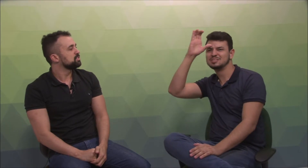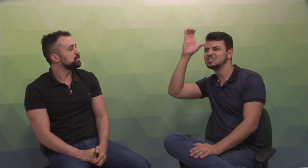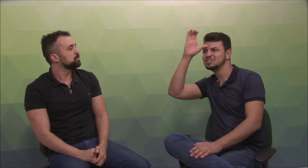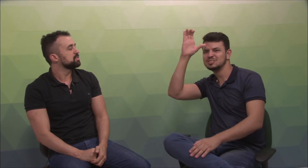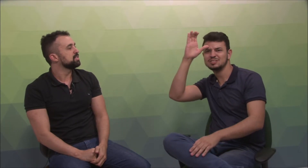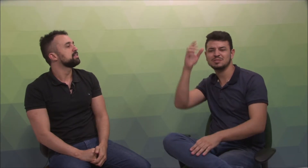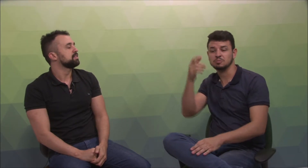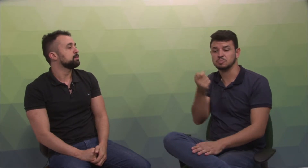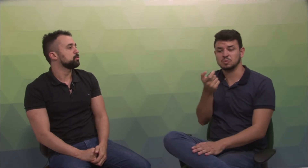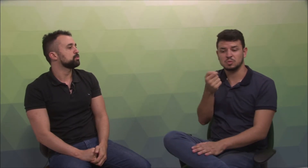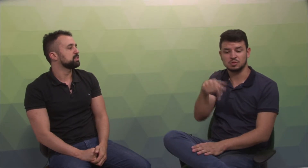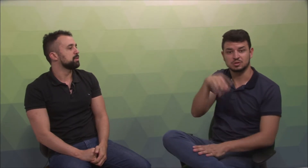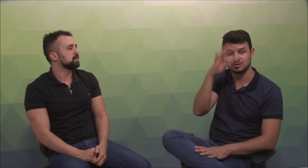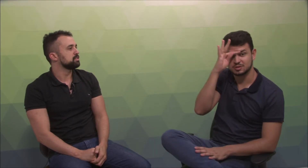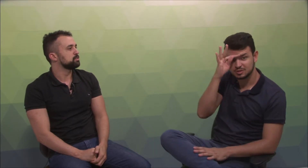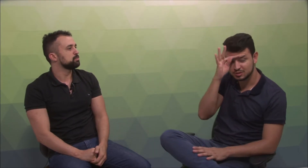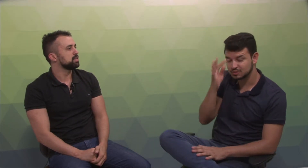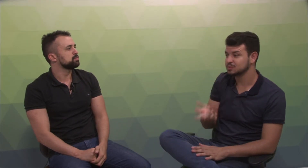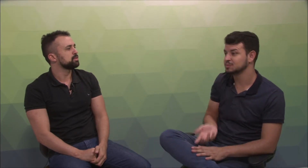tio assim, em outras partes do Brasil também.